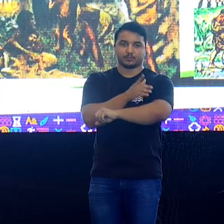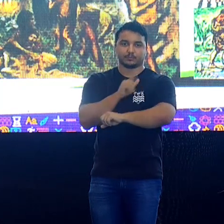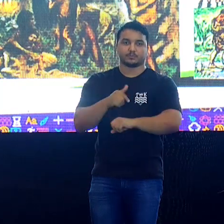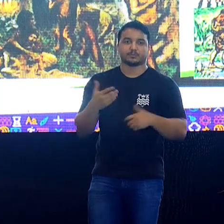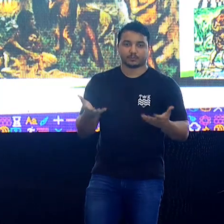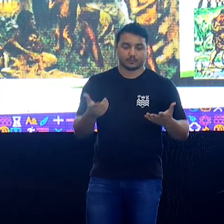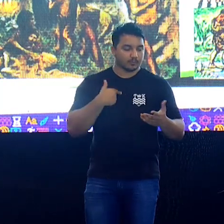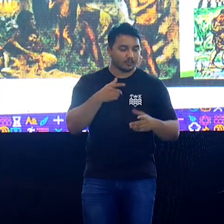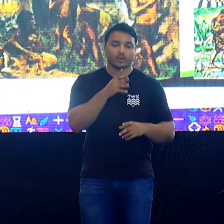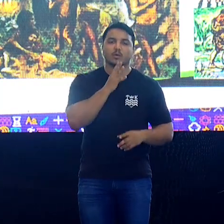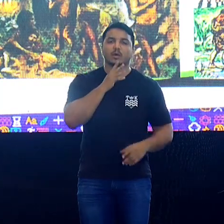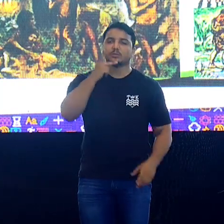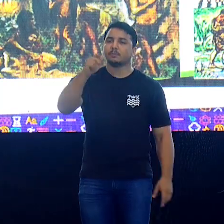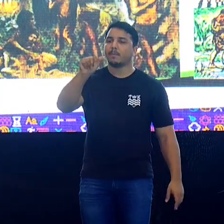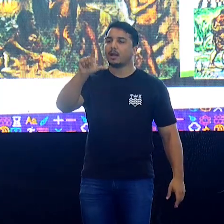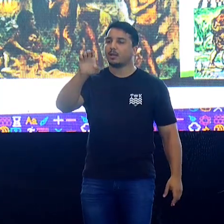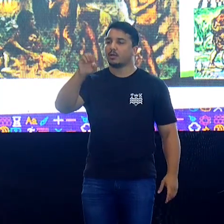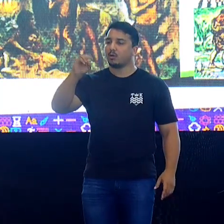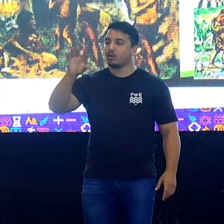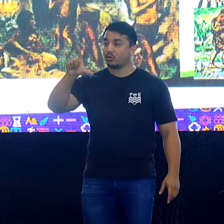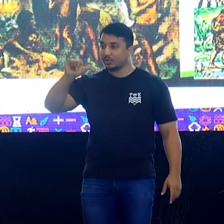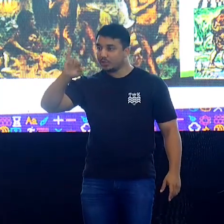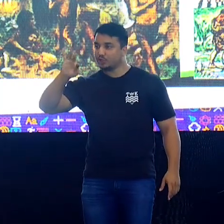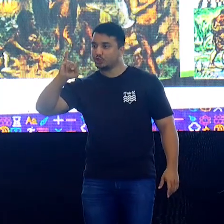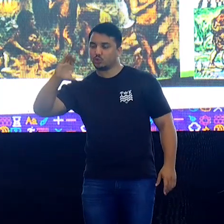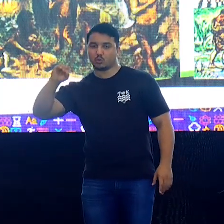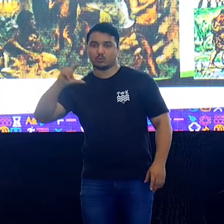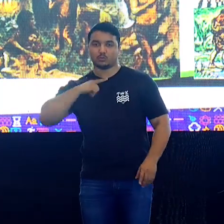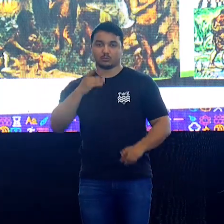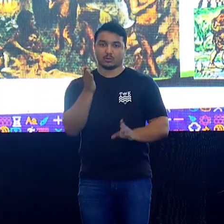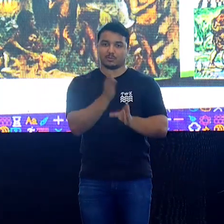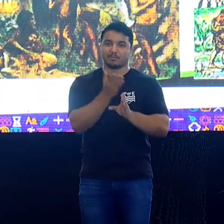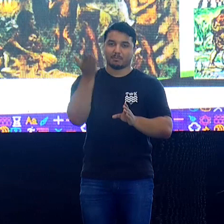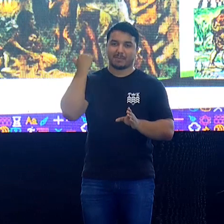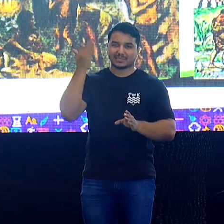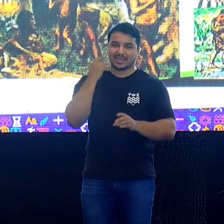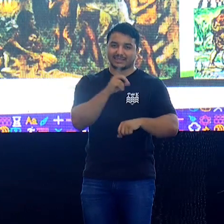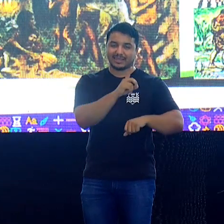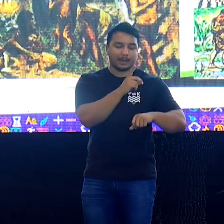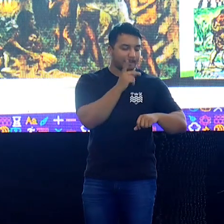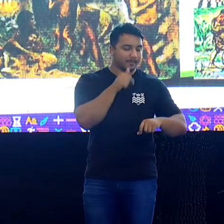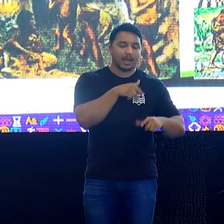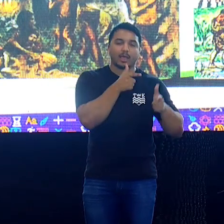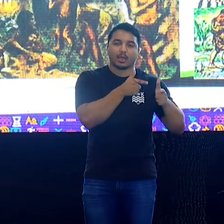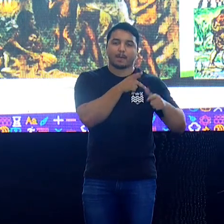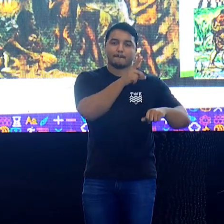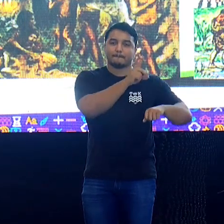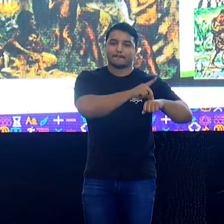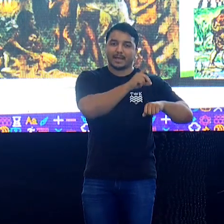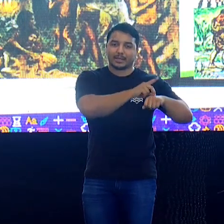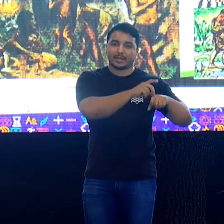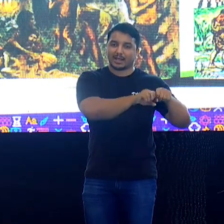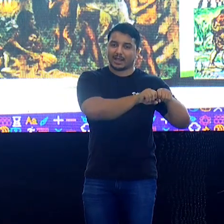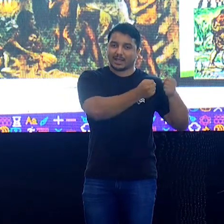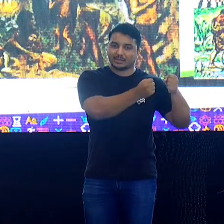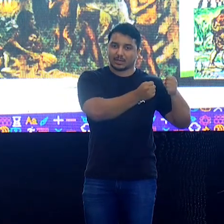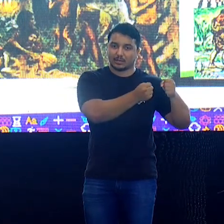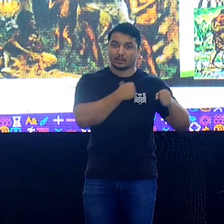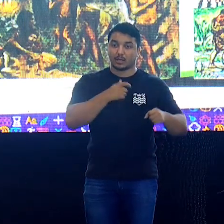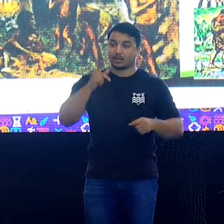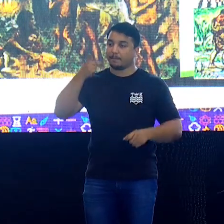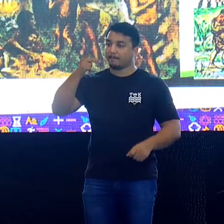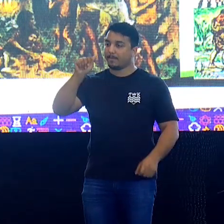paleolítico, para quem não está lembrado, idade da pedra lascada. Paleo significa